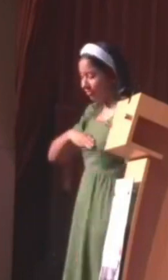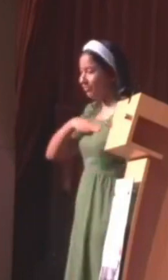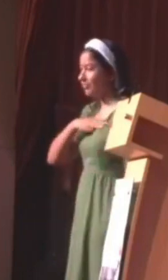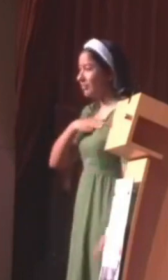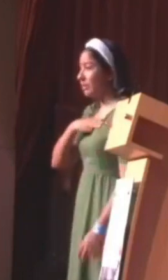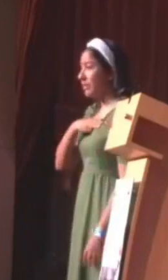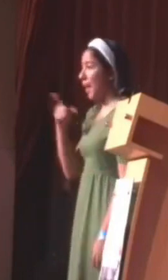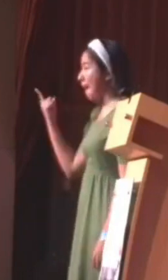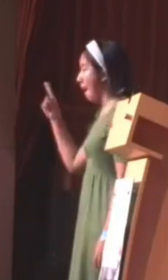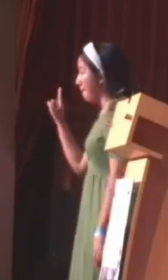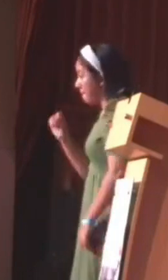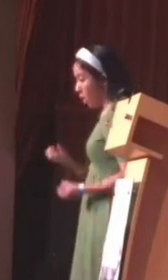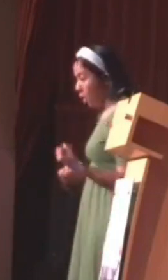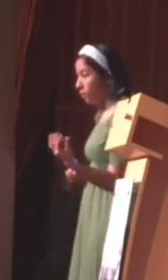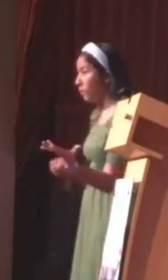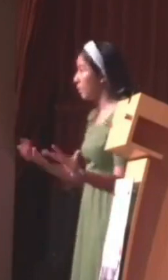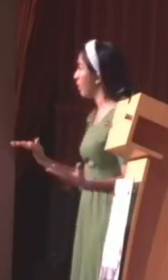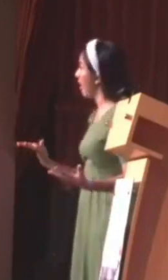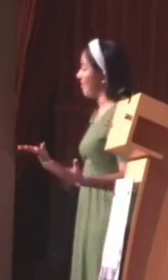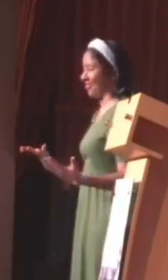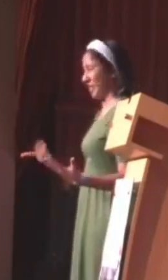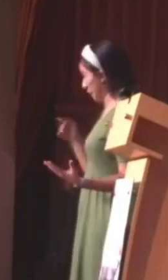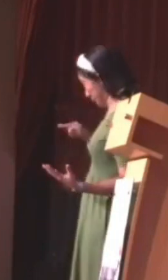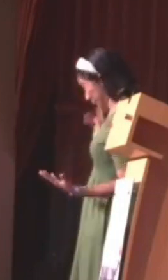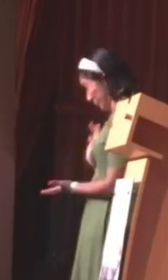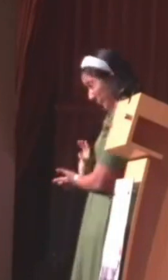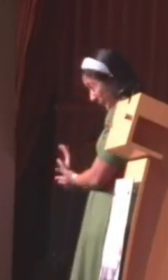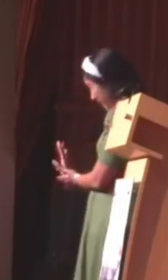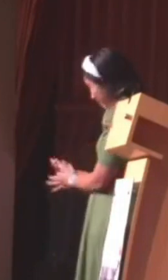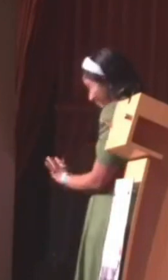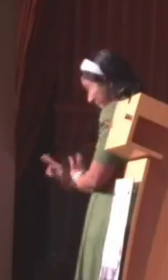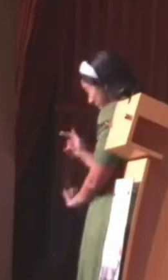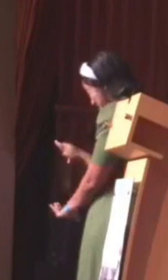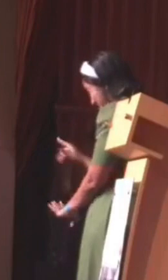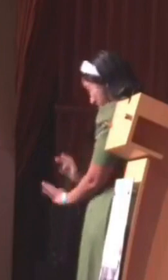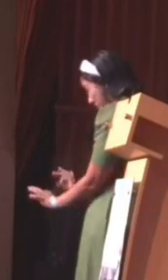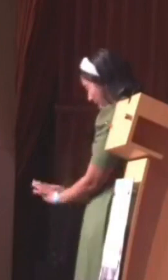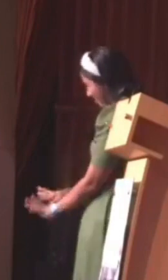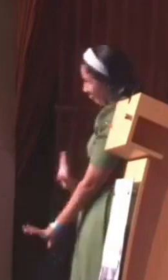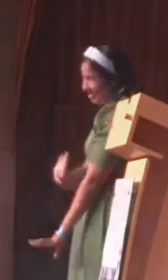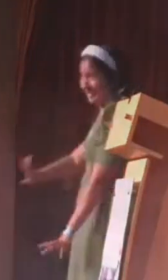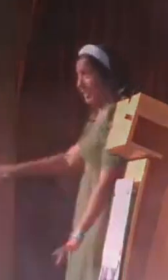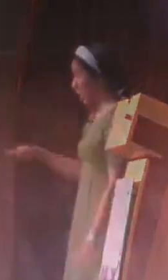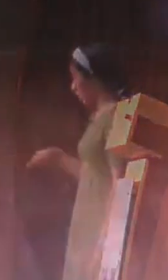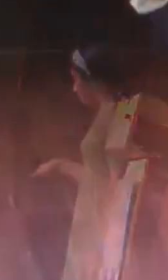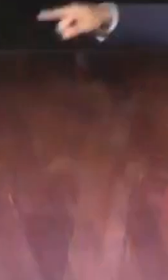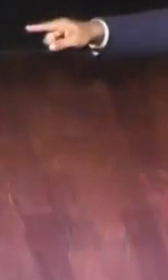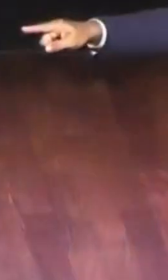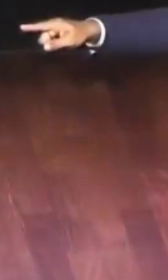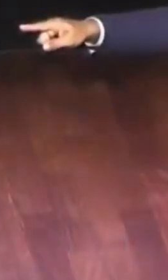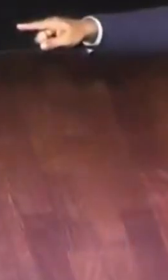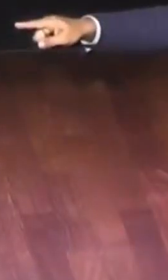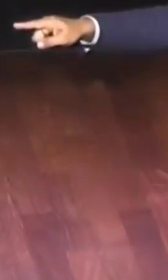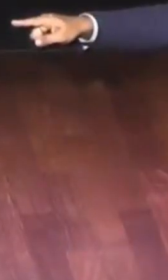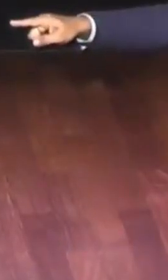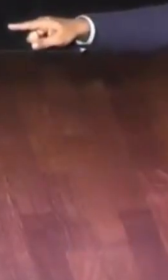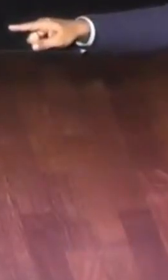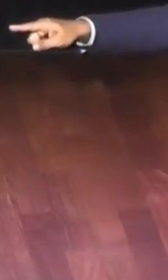Pero muchas también me dijeron, tú no sirves, no vales, este no llega lejos. Cuando me ordenaron, alguien